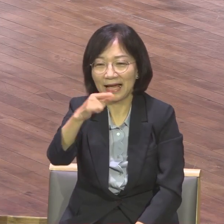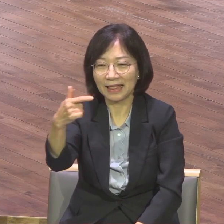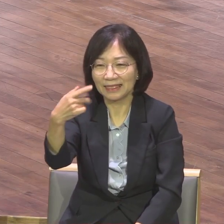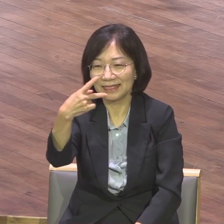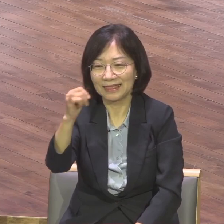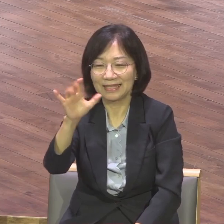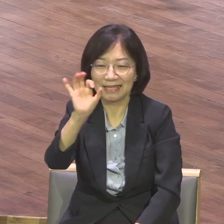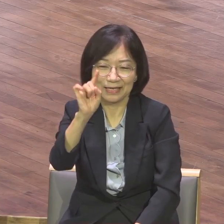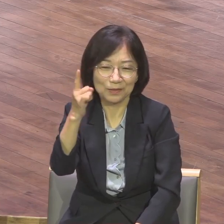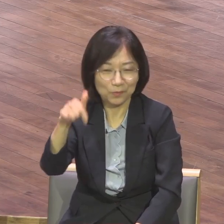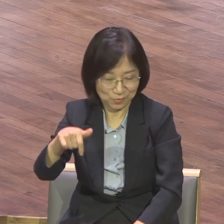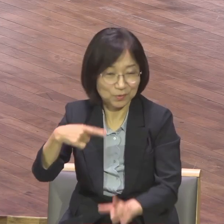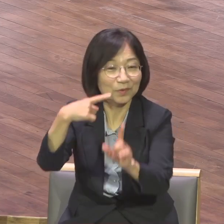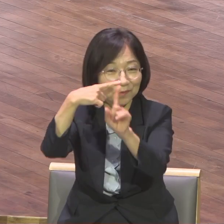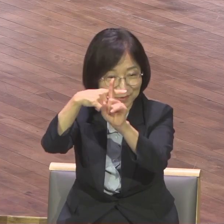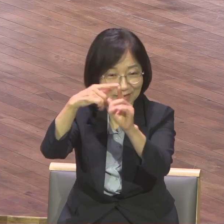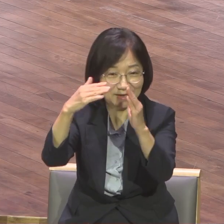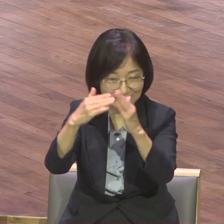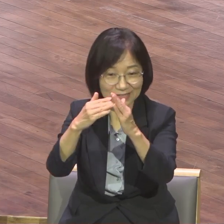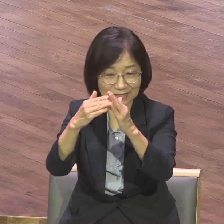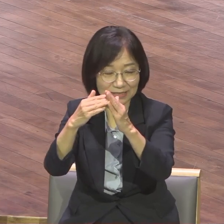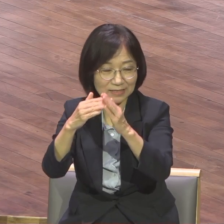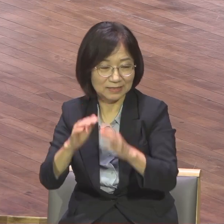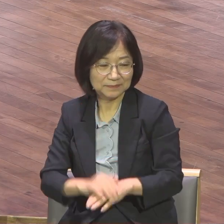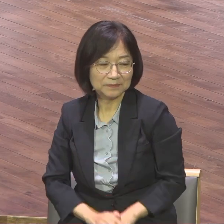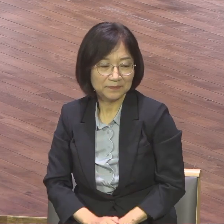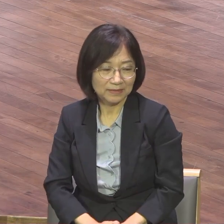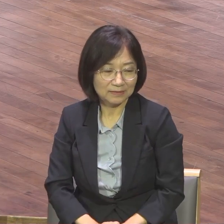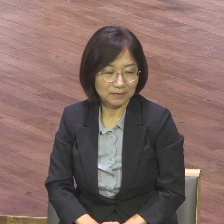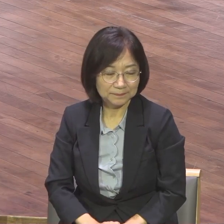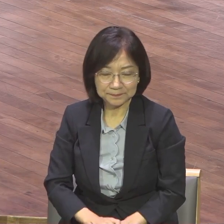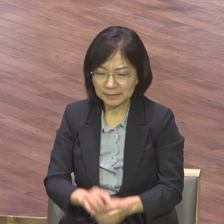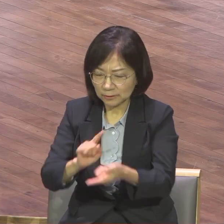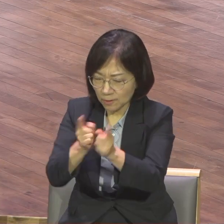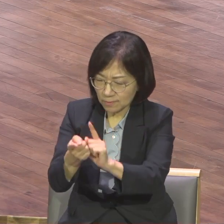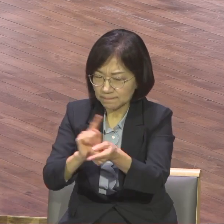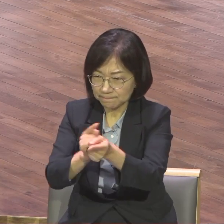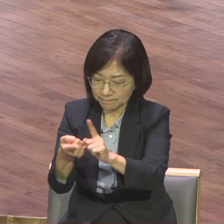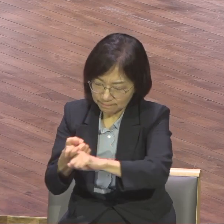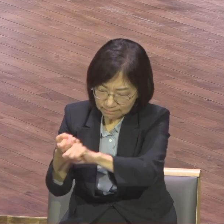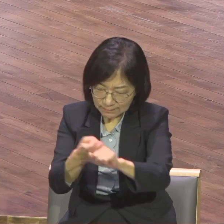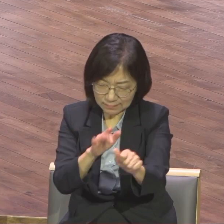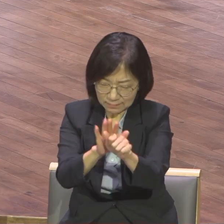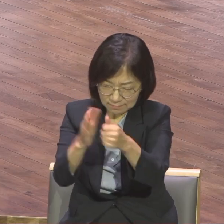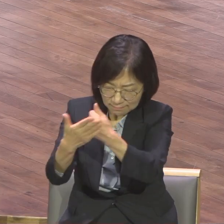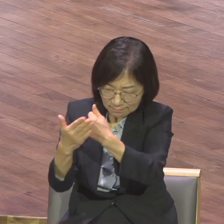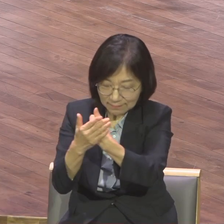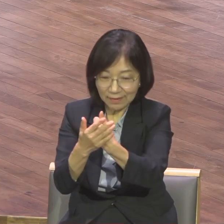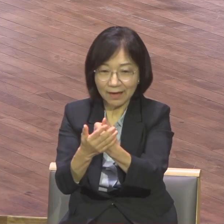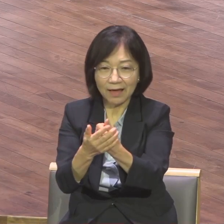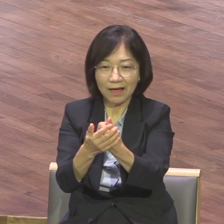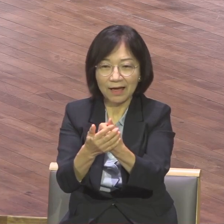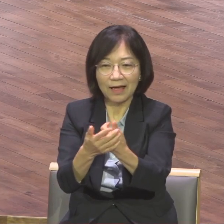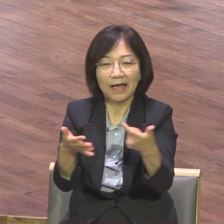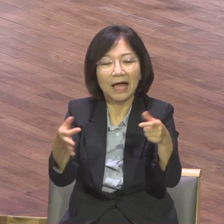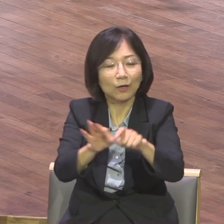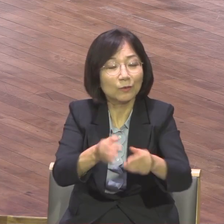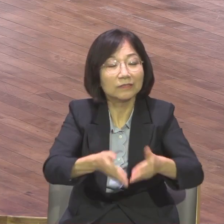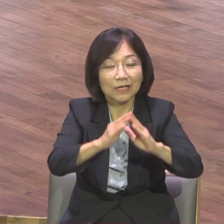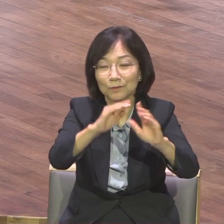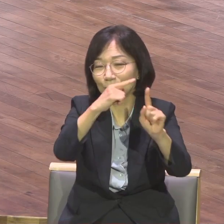자들, 무명의 이방인들이 이 원리스를 이루어 가지고 세워진 교회가 안디옥 교회예요.